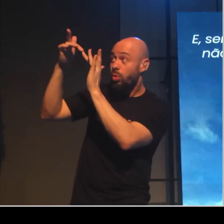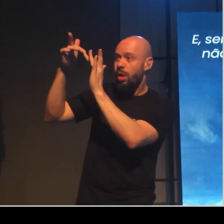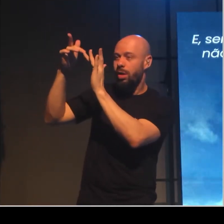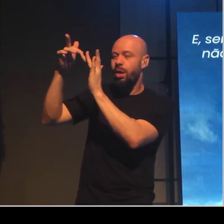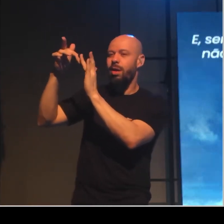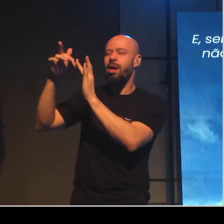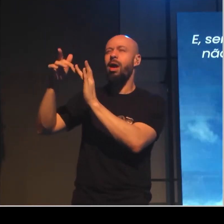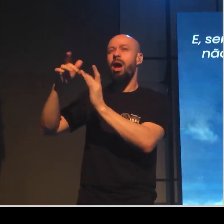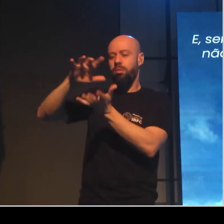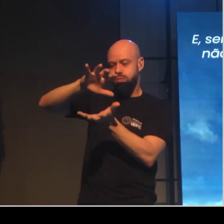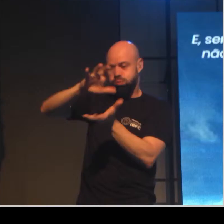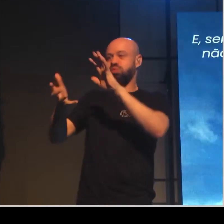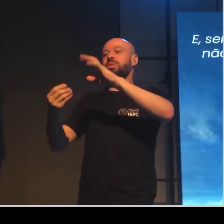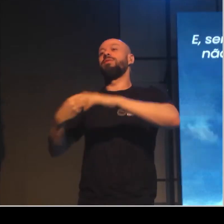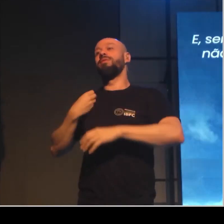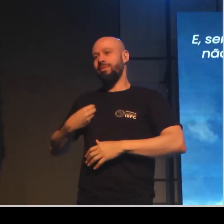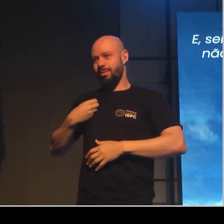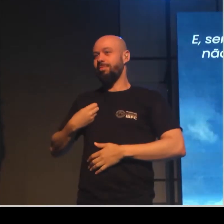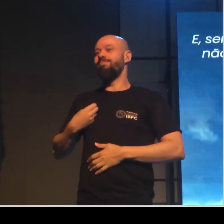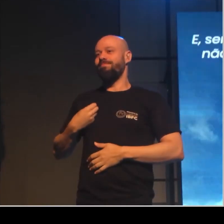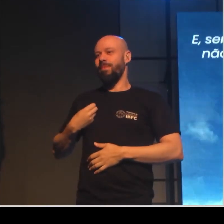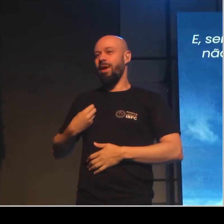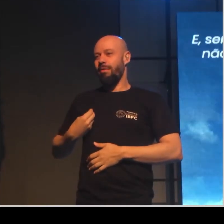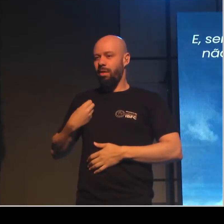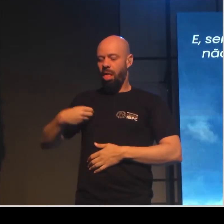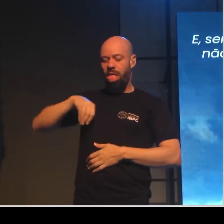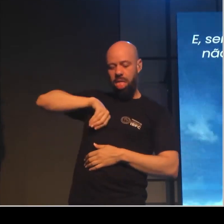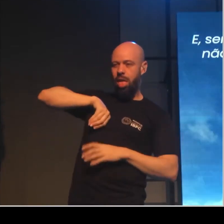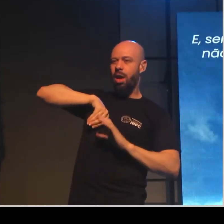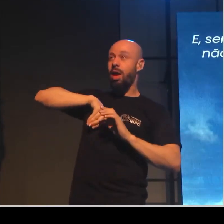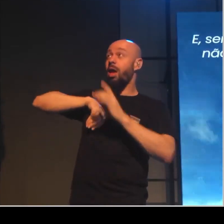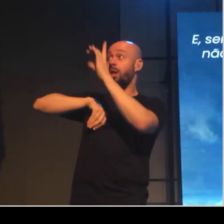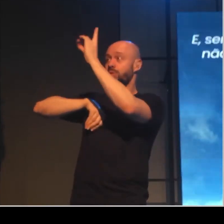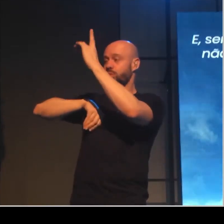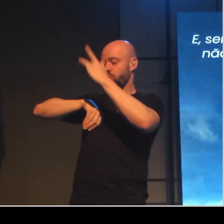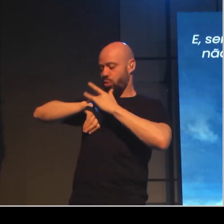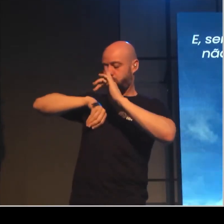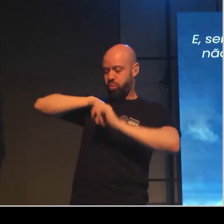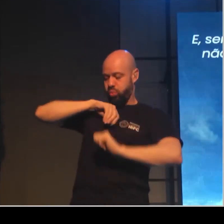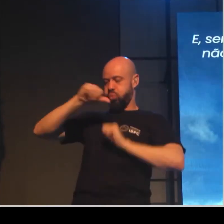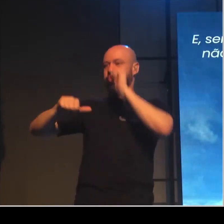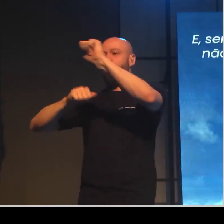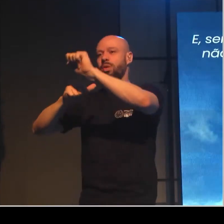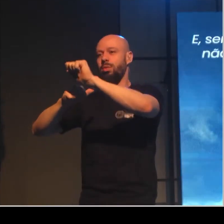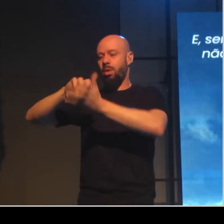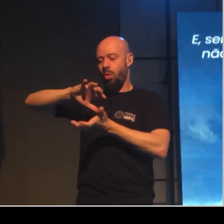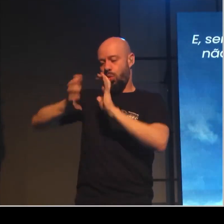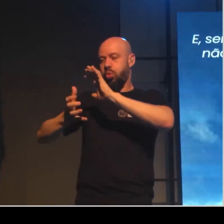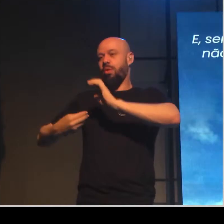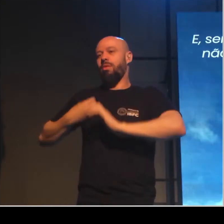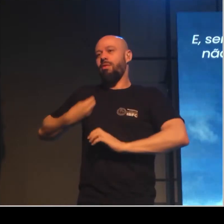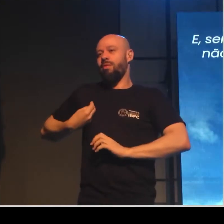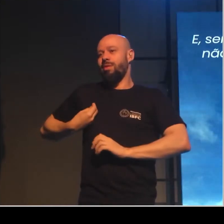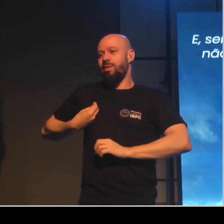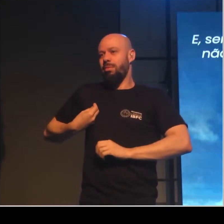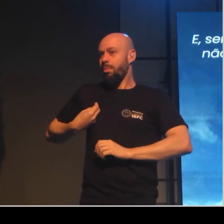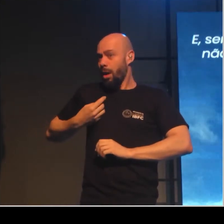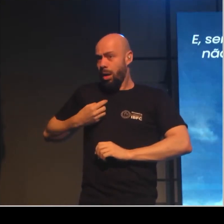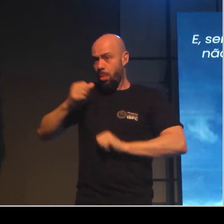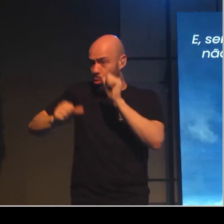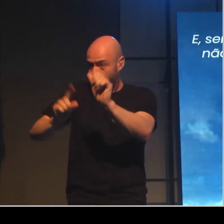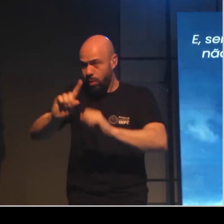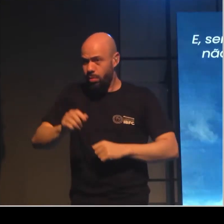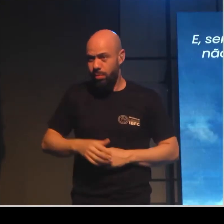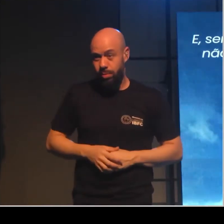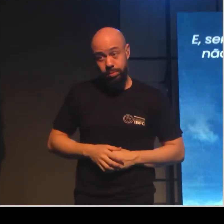vive, isso muda a maneira como você reage, isso muda a maneira como você pensa. E se não mudou, você não